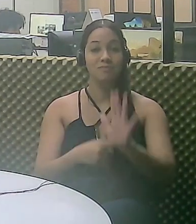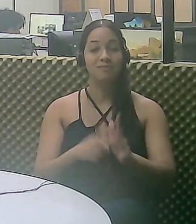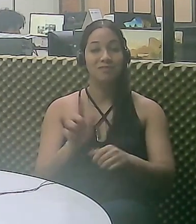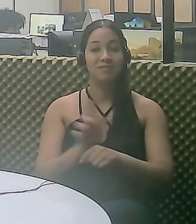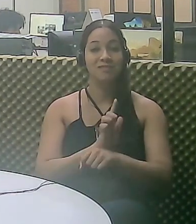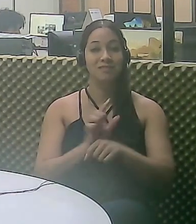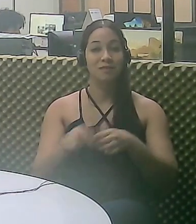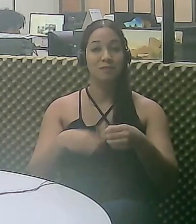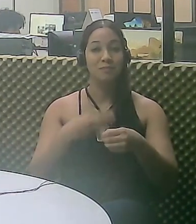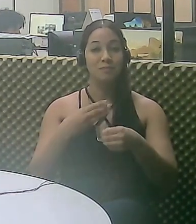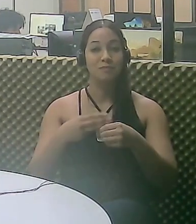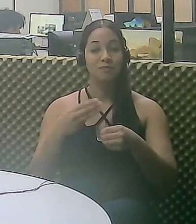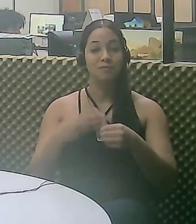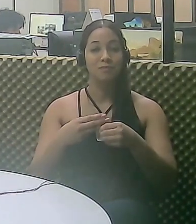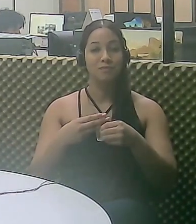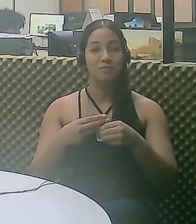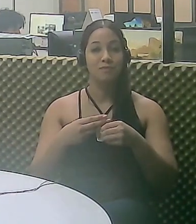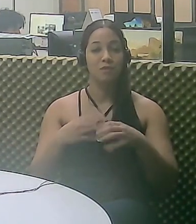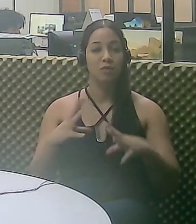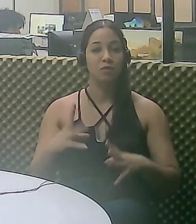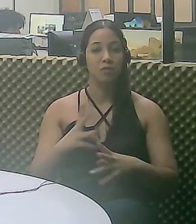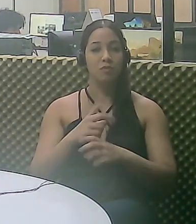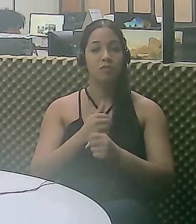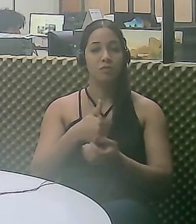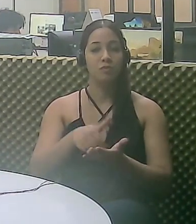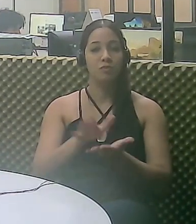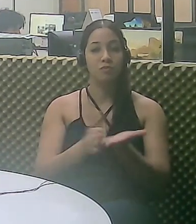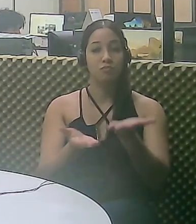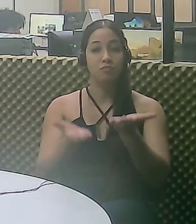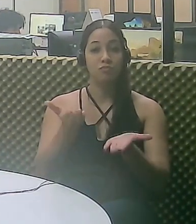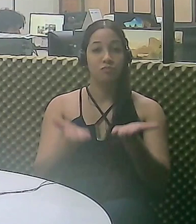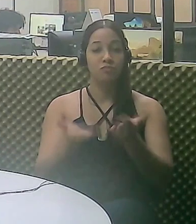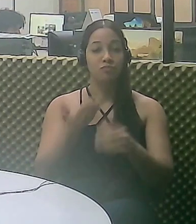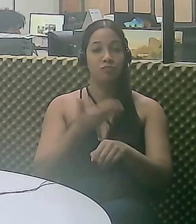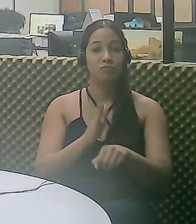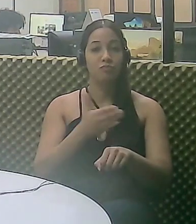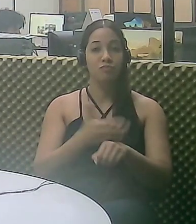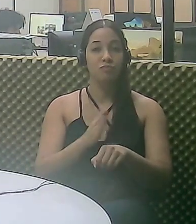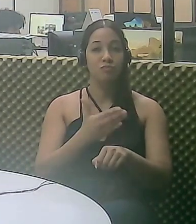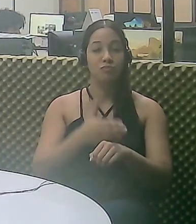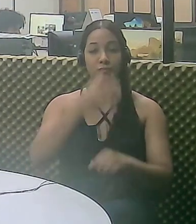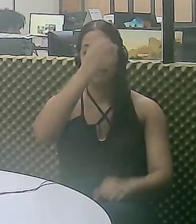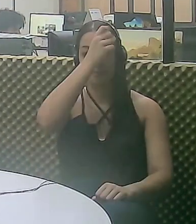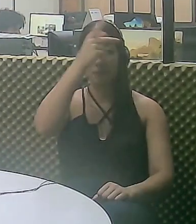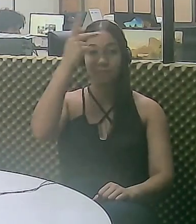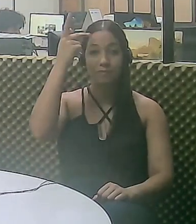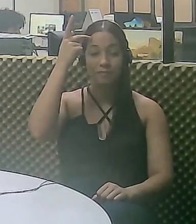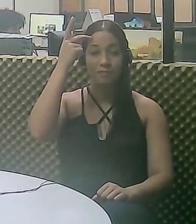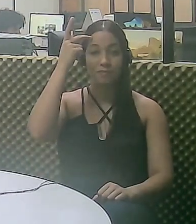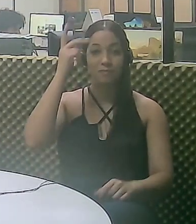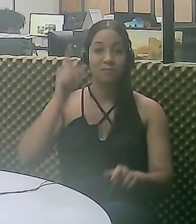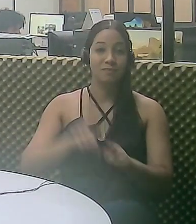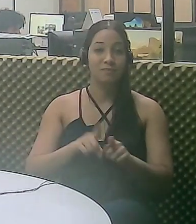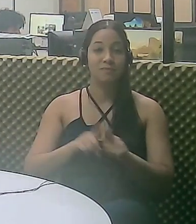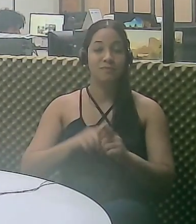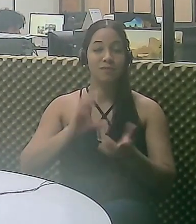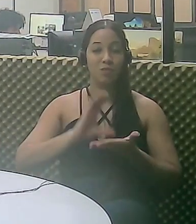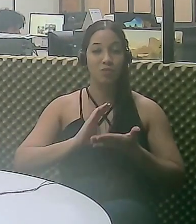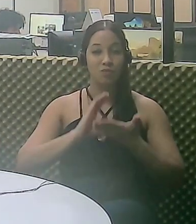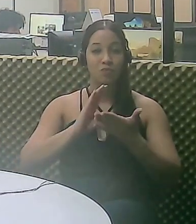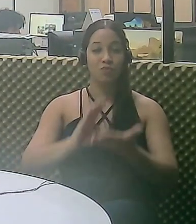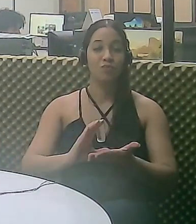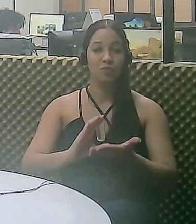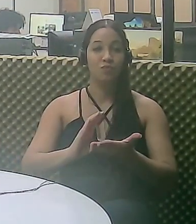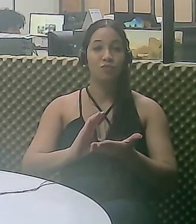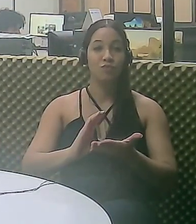gestão municipal uma prestação de contas e balanço das atividades realizadas pela Prefeitura, bem como um investimento